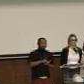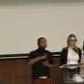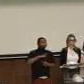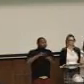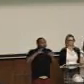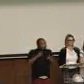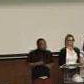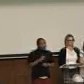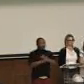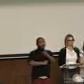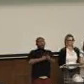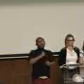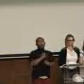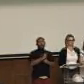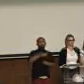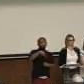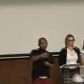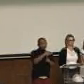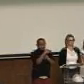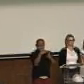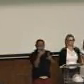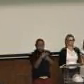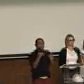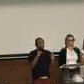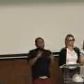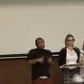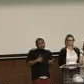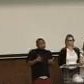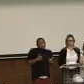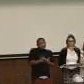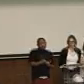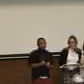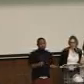gente tem esse processo, se não concluído, perto da conclusão.